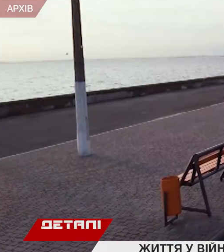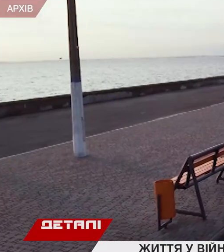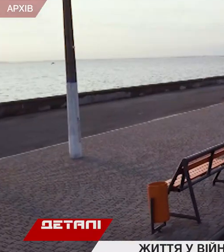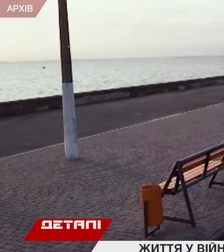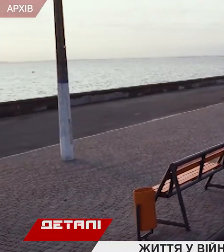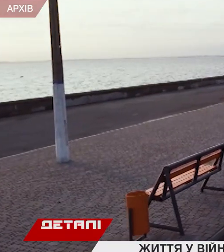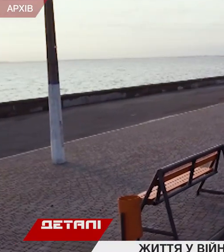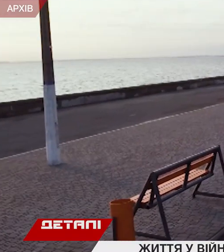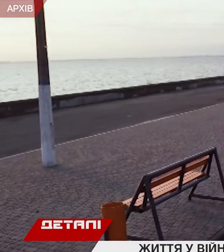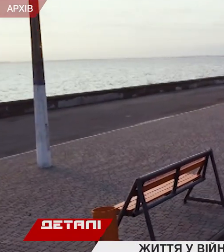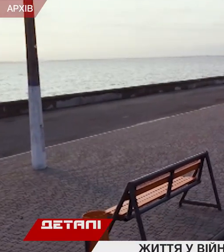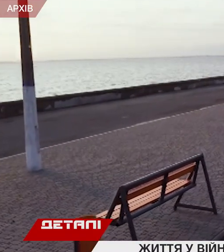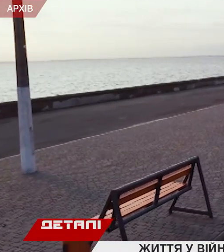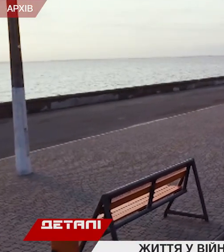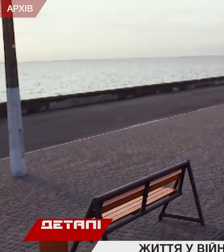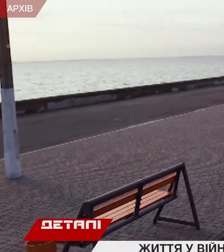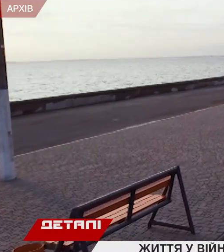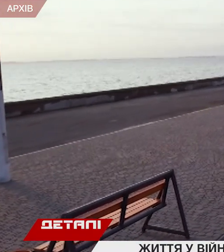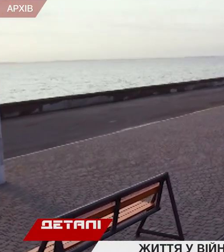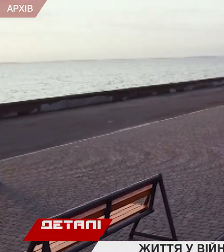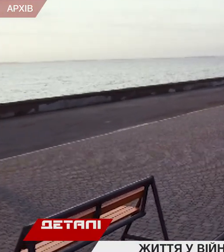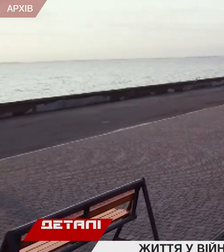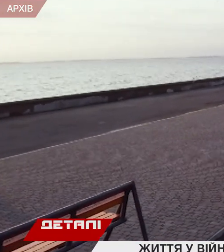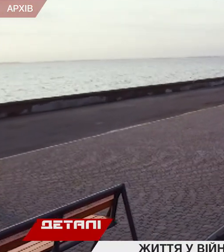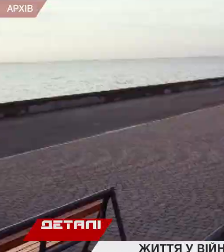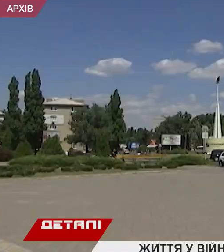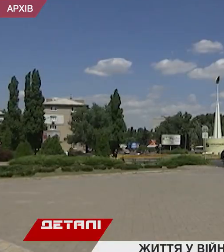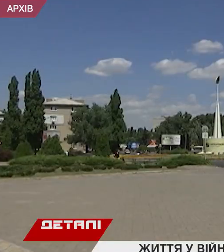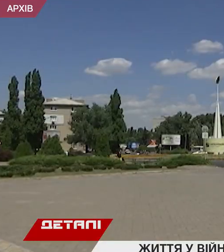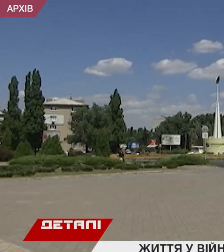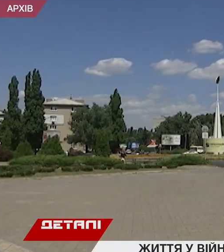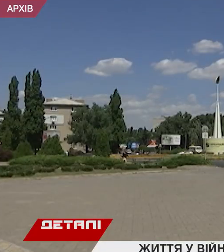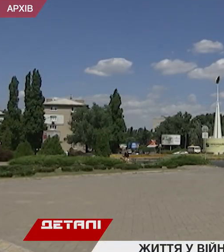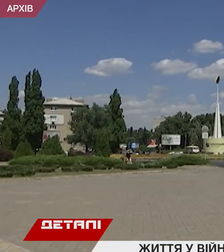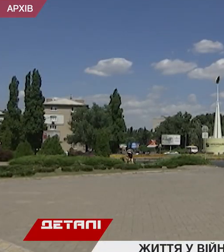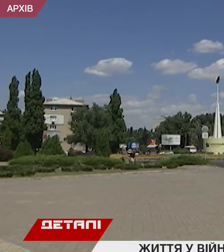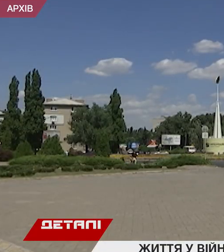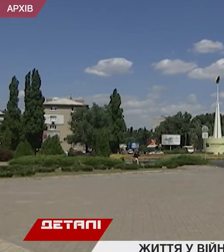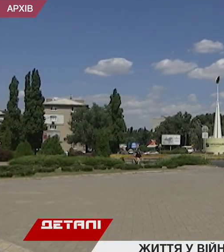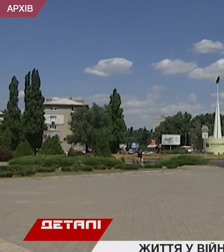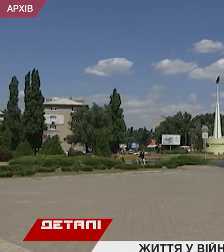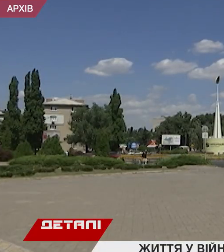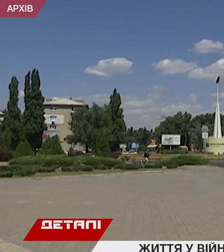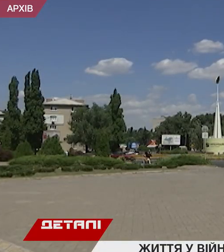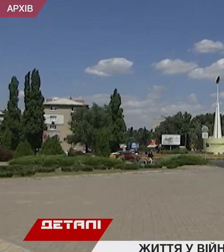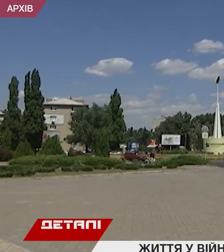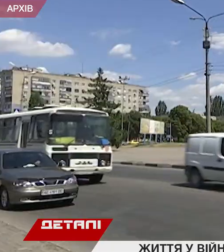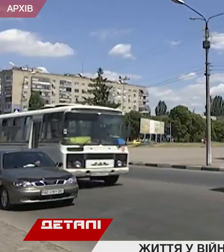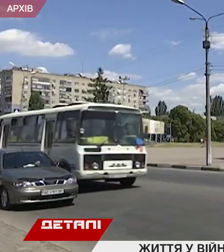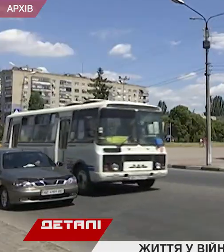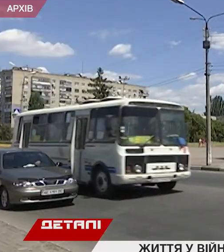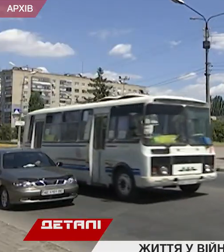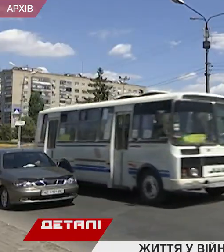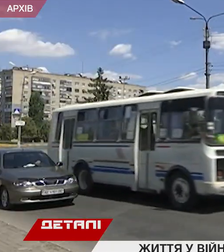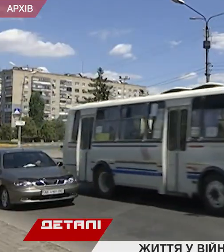облаштуватися. Так нині живуть нікопольці, звітує міський голова Олександр Саюк. Він каже, нині вже прихистили близько